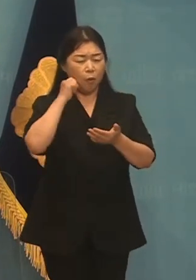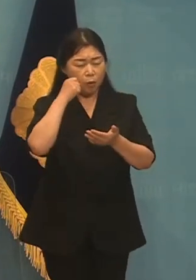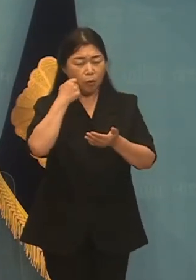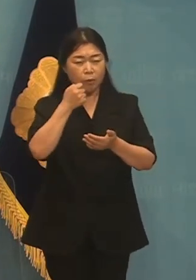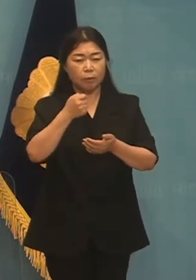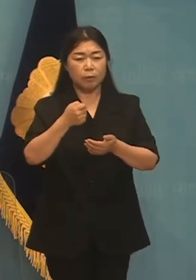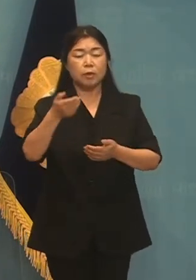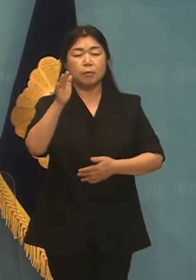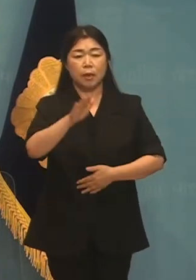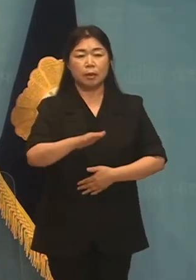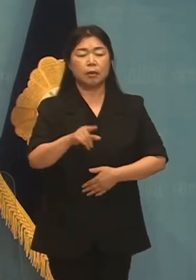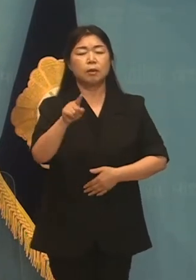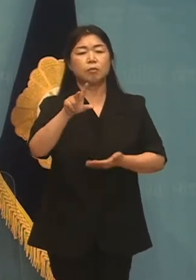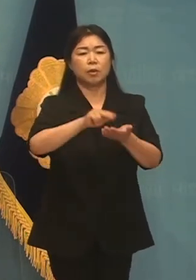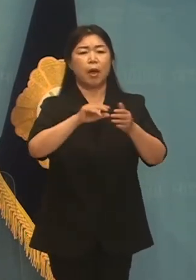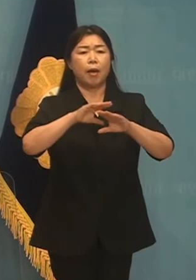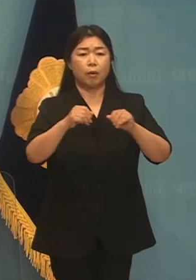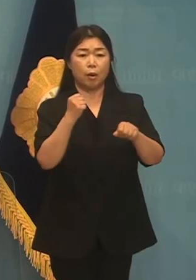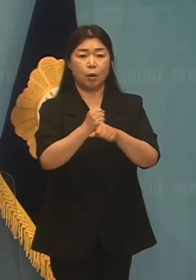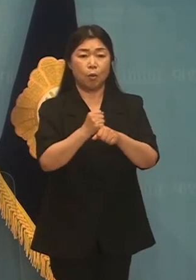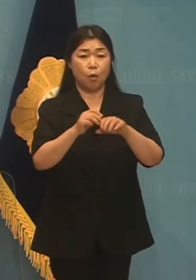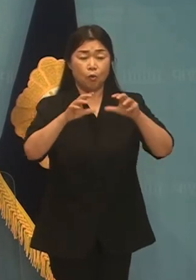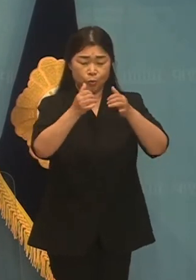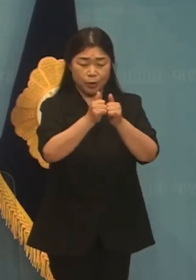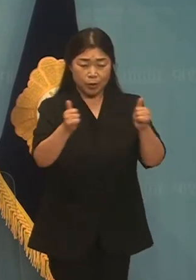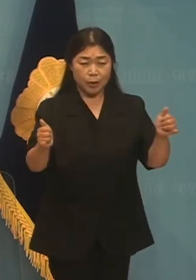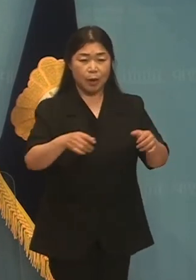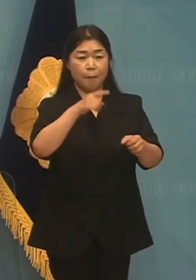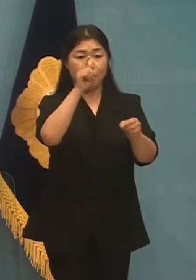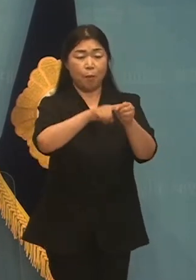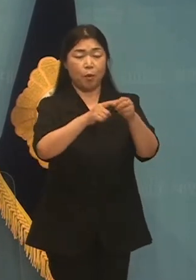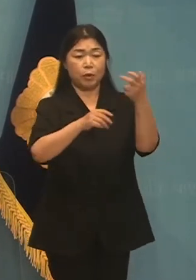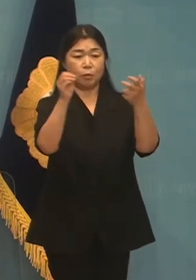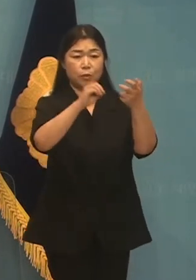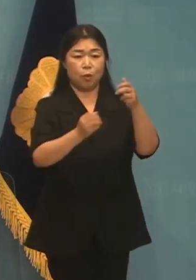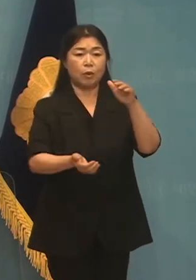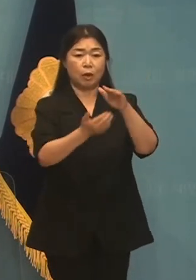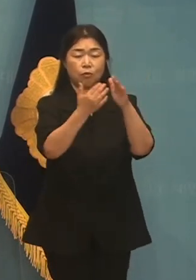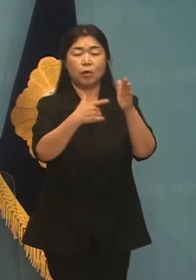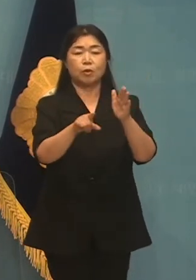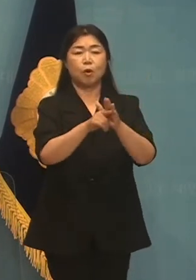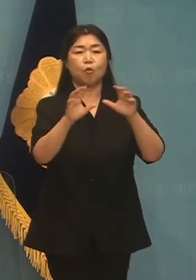타개하고 전 국민의 접종 목표 달성을 위한 노력에